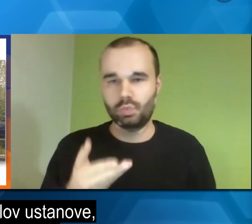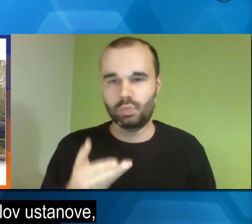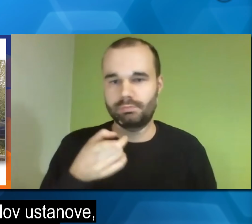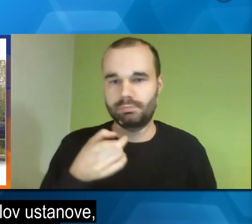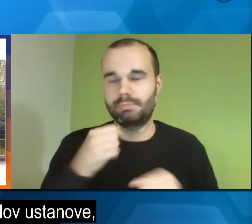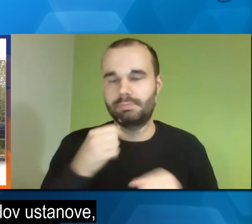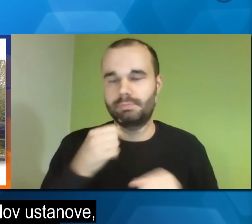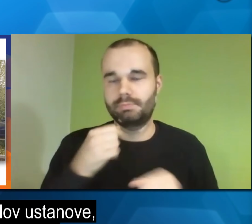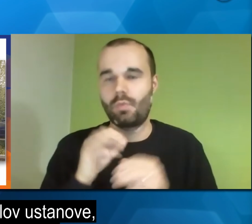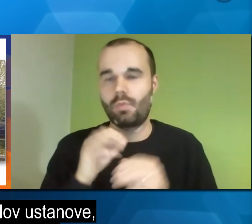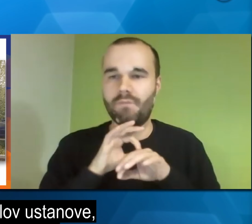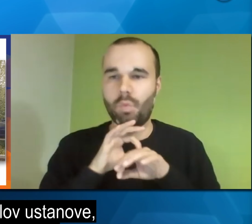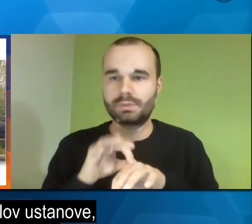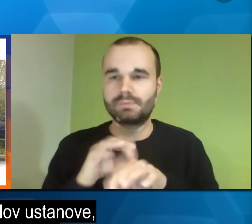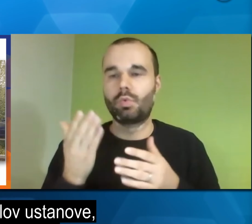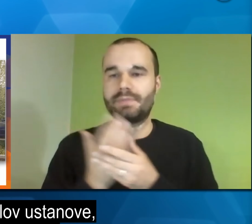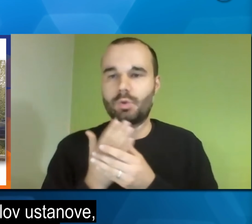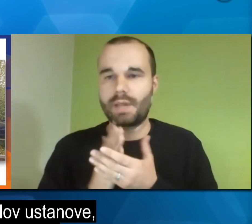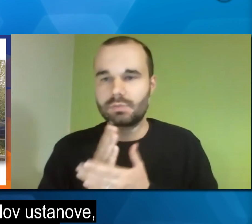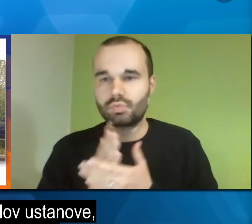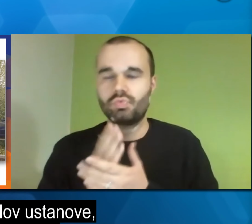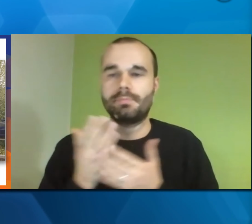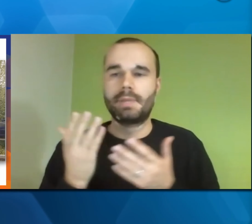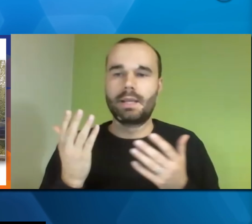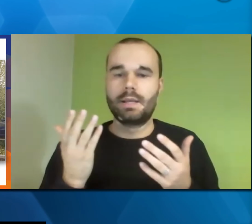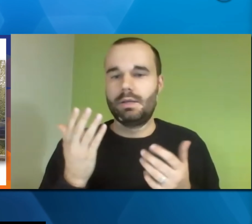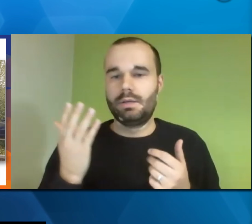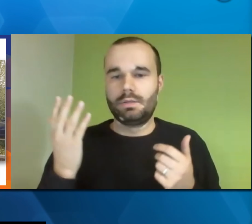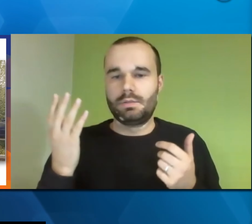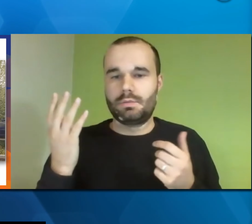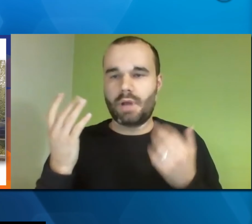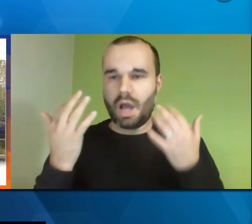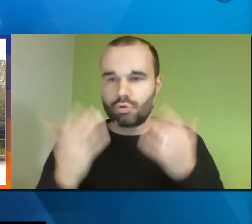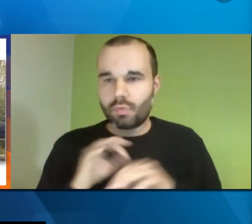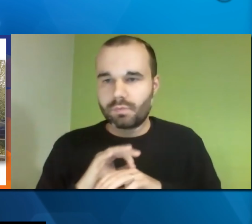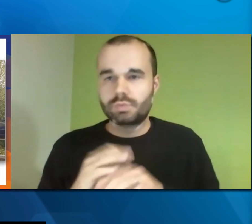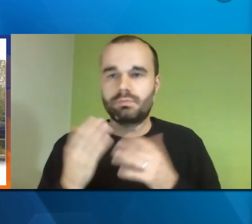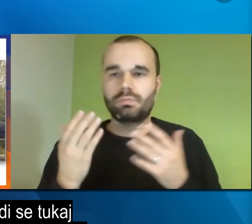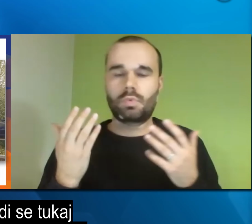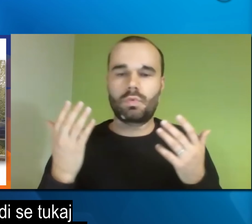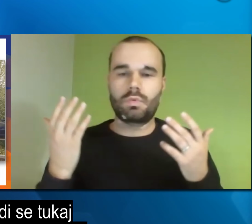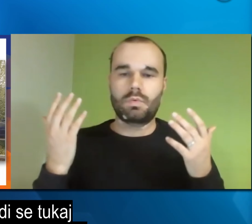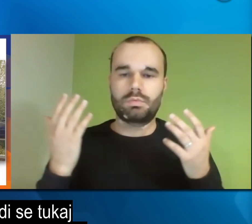To je uradni naslov ustanove, tam je tudi vodstvo, različne službe,